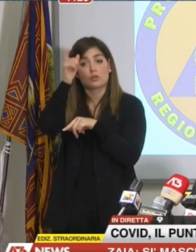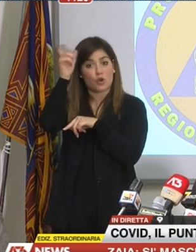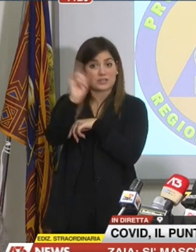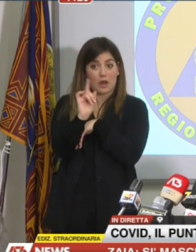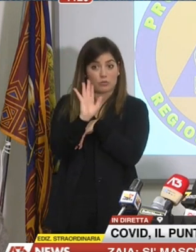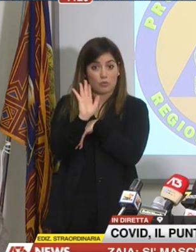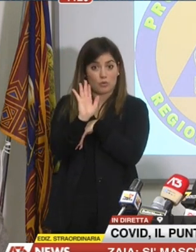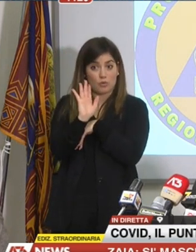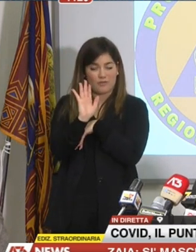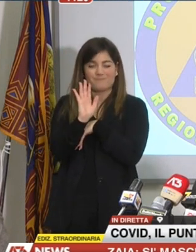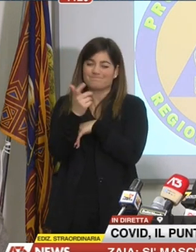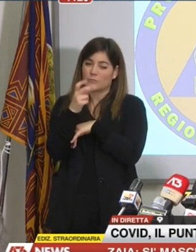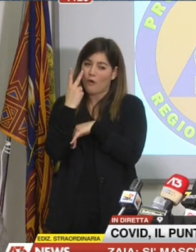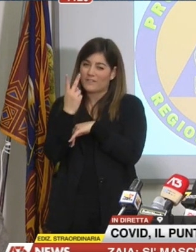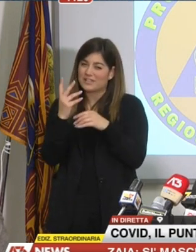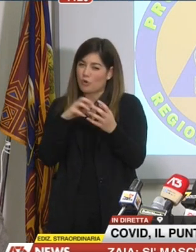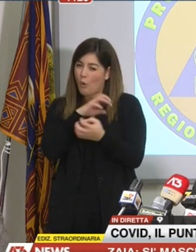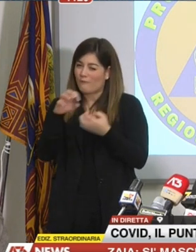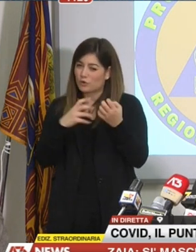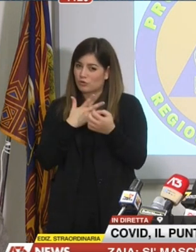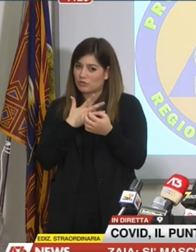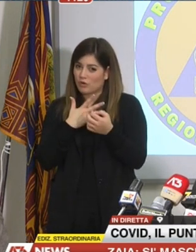perché ho visto che c'è un po' di confusione su questo tema,